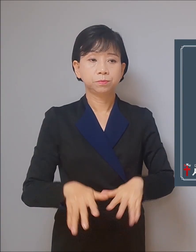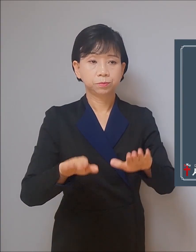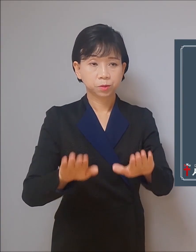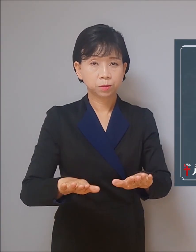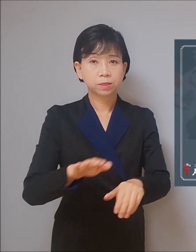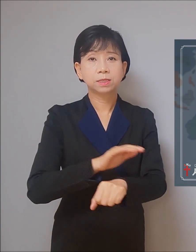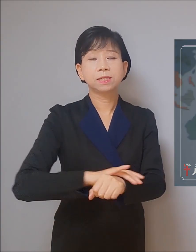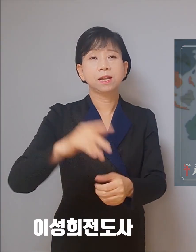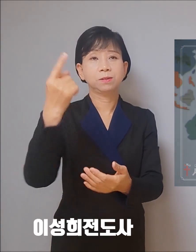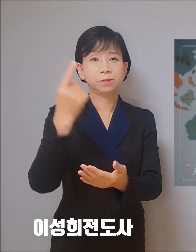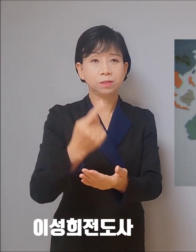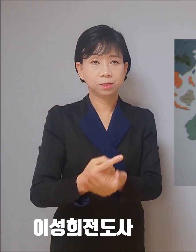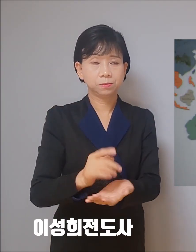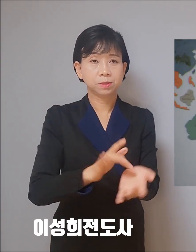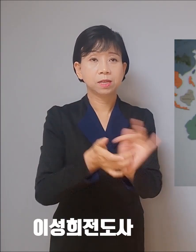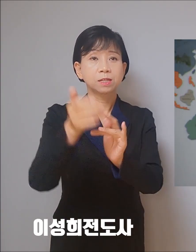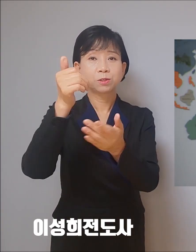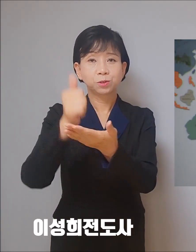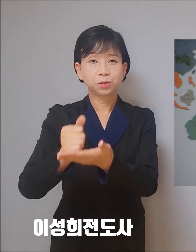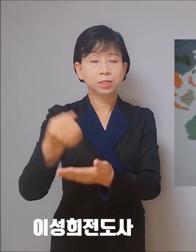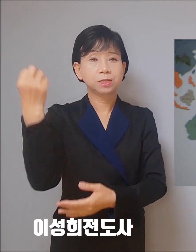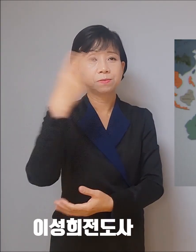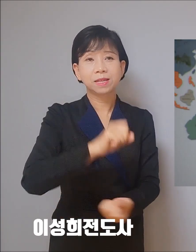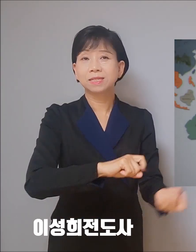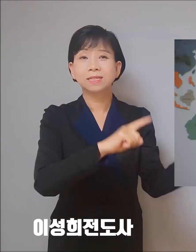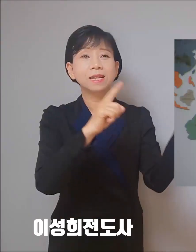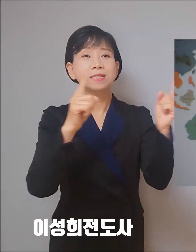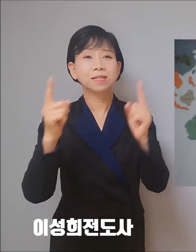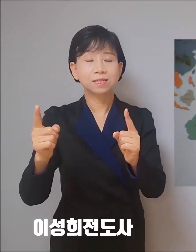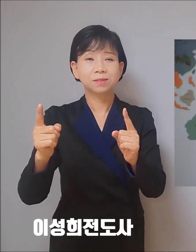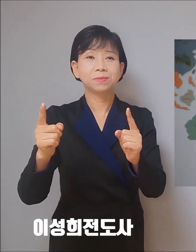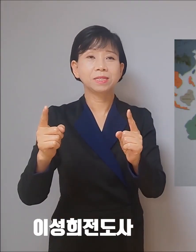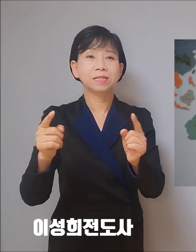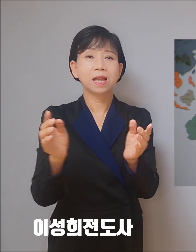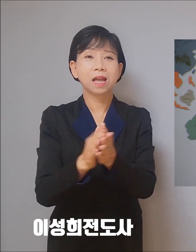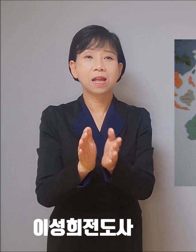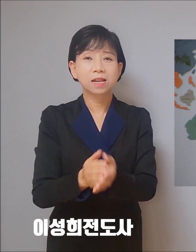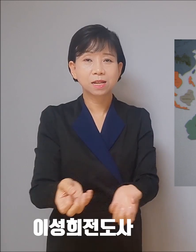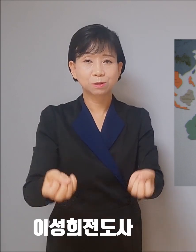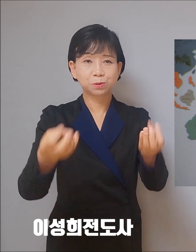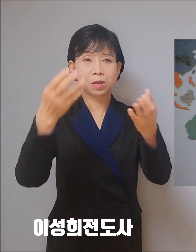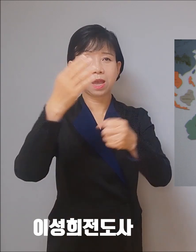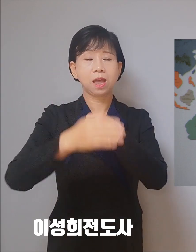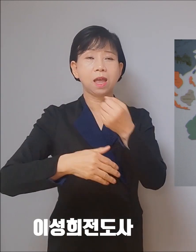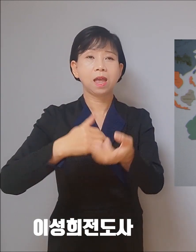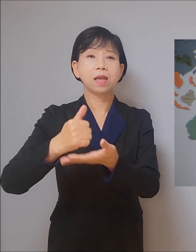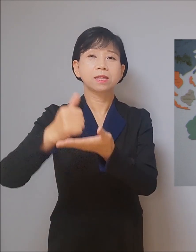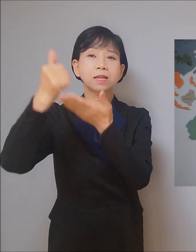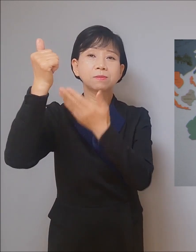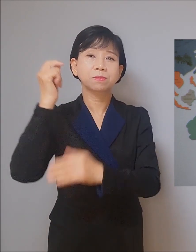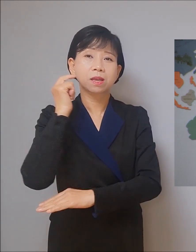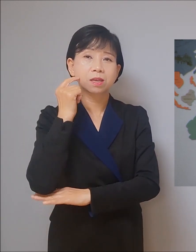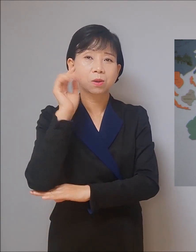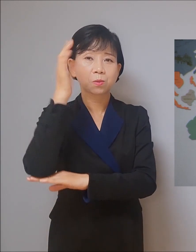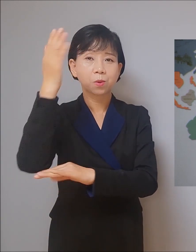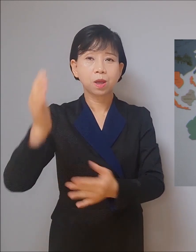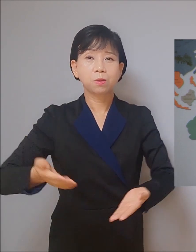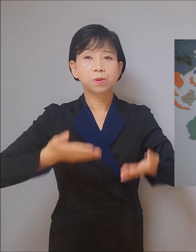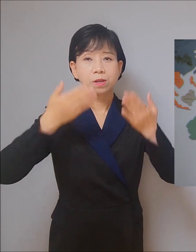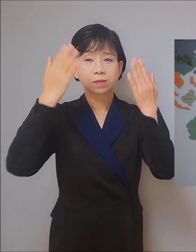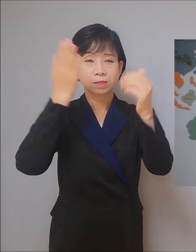오늘 잘 나오셨습니다. 예수님 다시 사셨습니다. 할렐루야. 우리 하나님께 영광을 돌립니다.